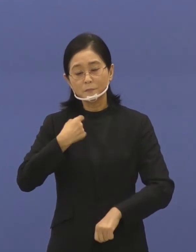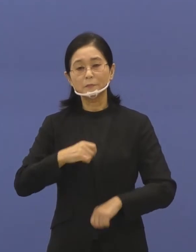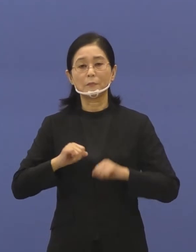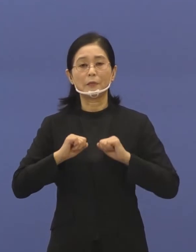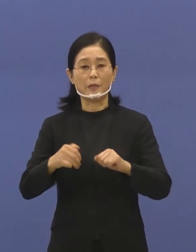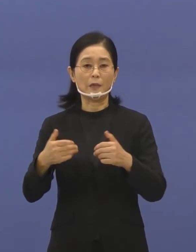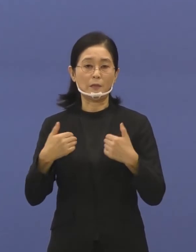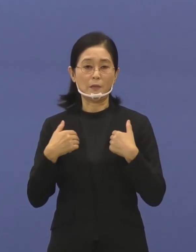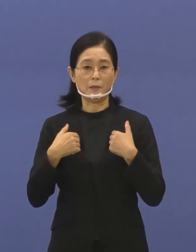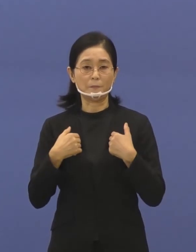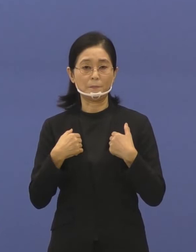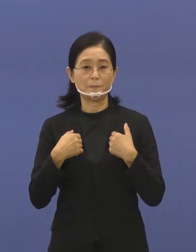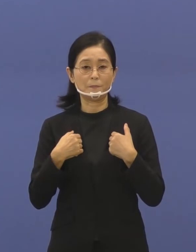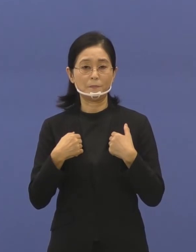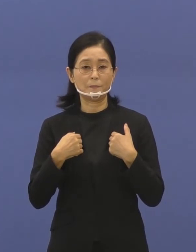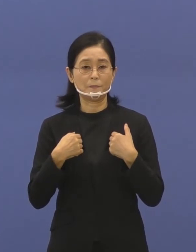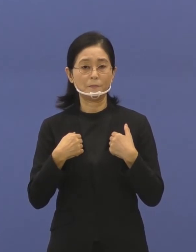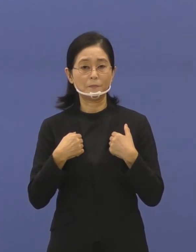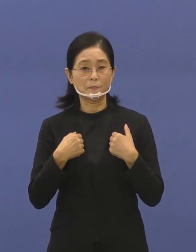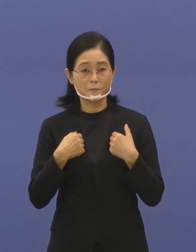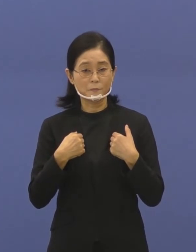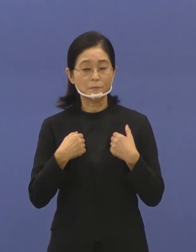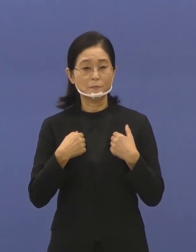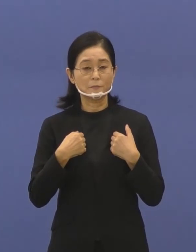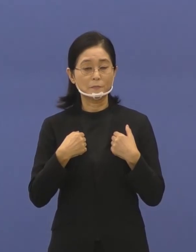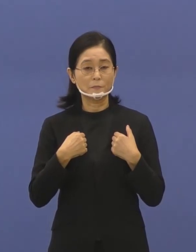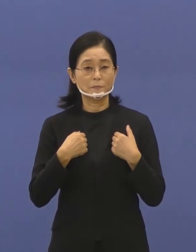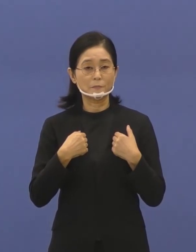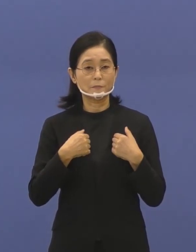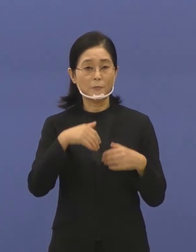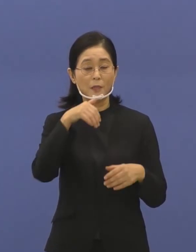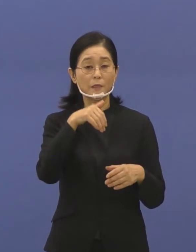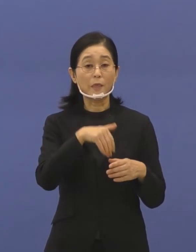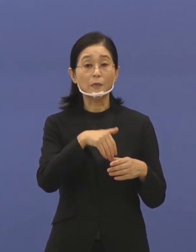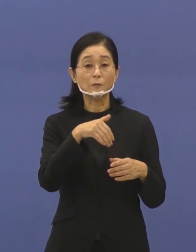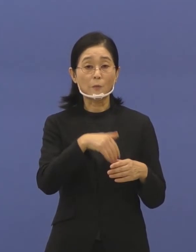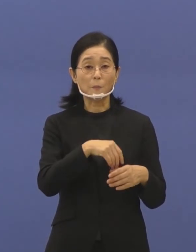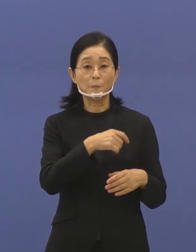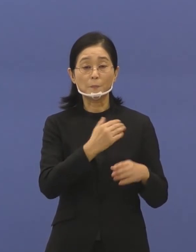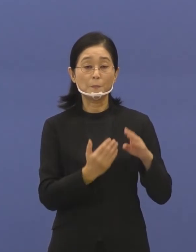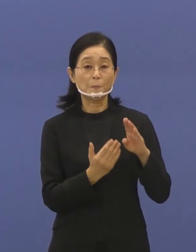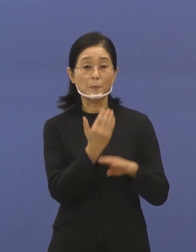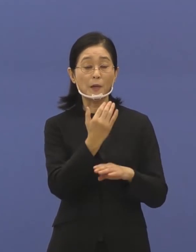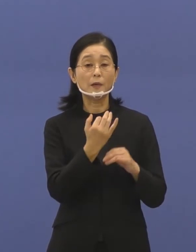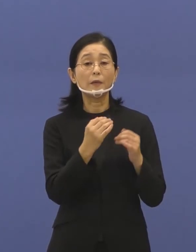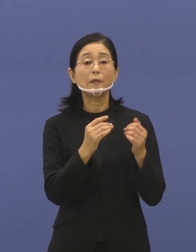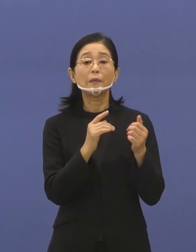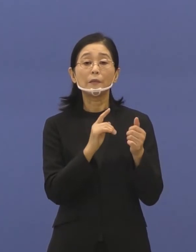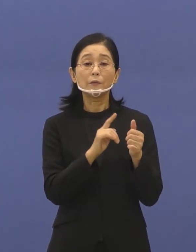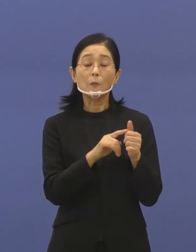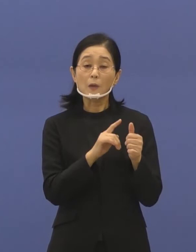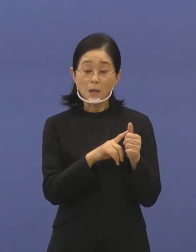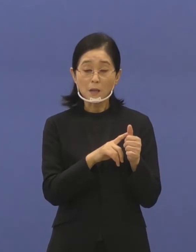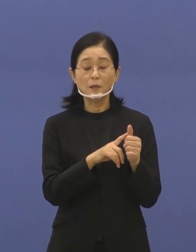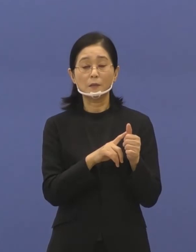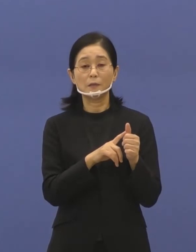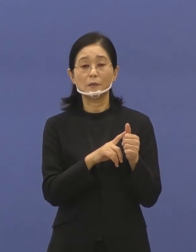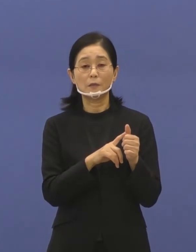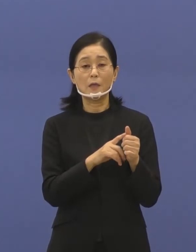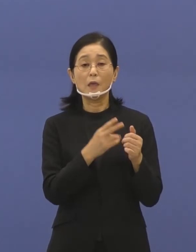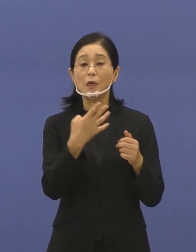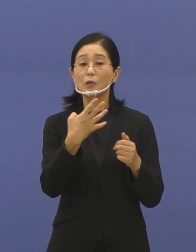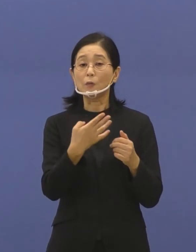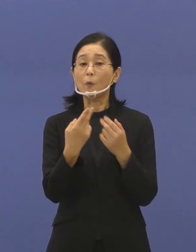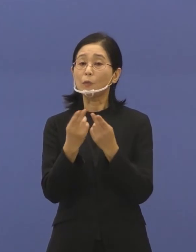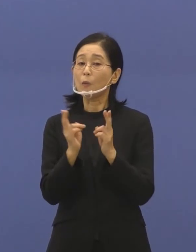ある地方のその選挙で選ばれた人が与党じゃないからといってそこを差